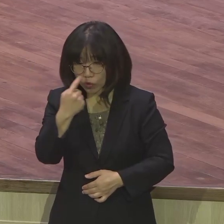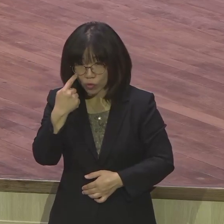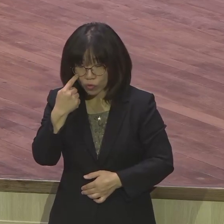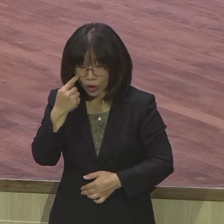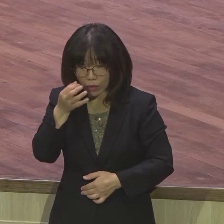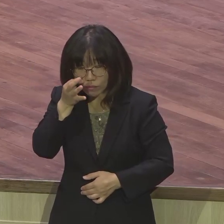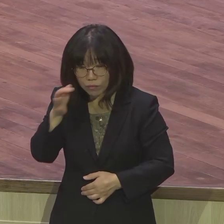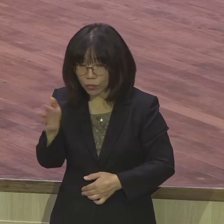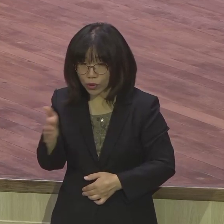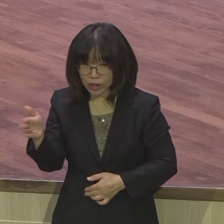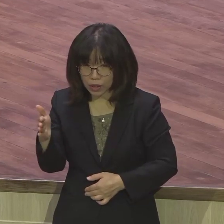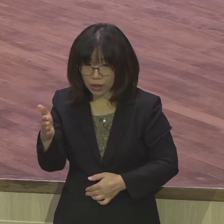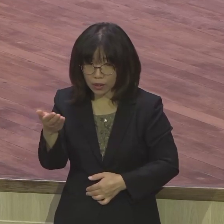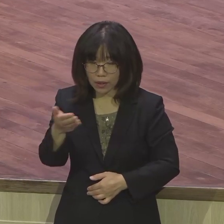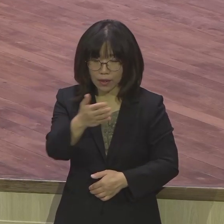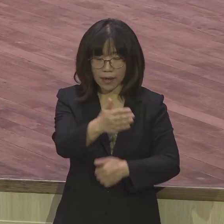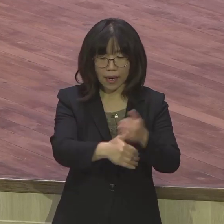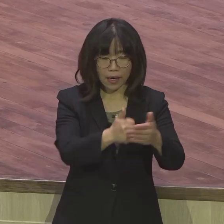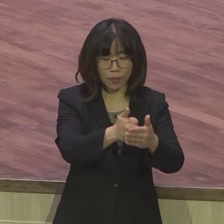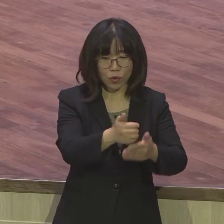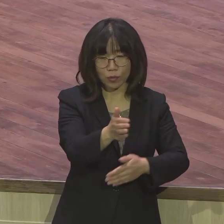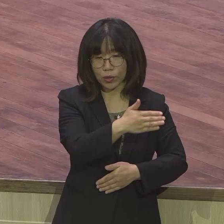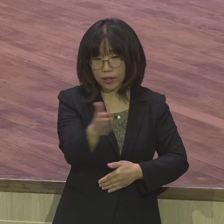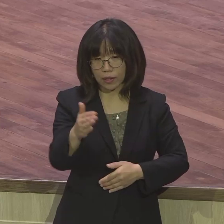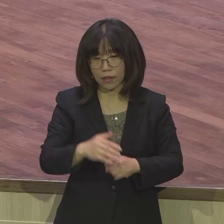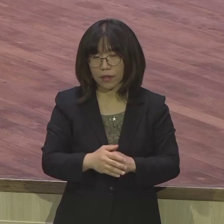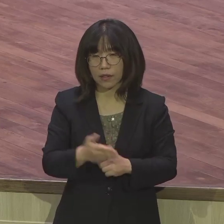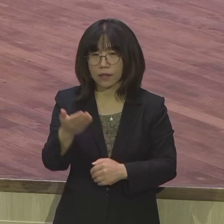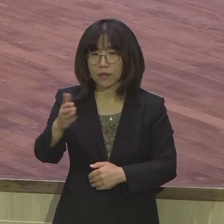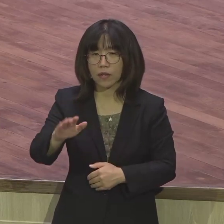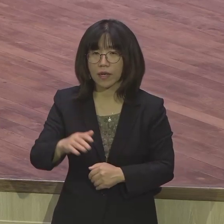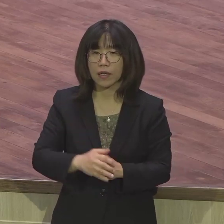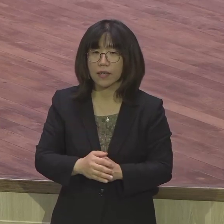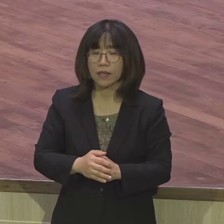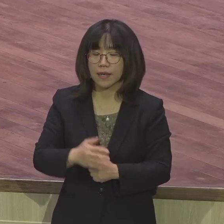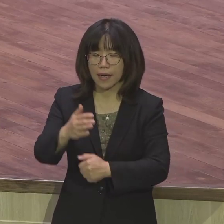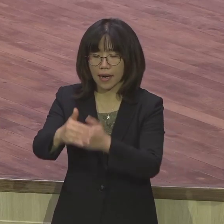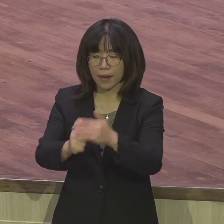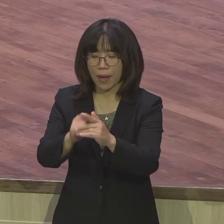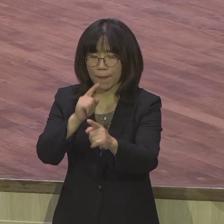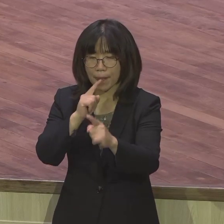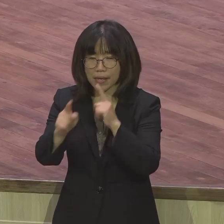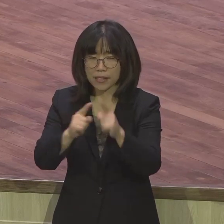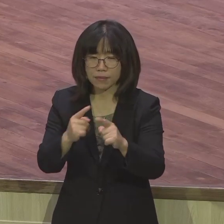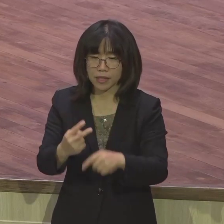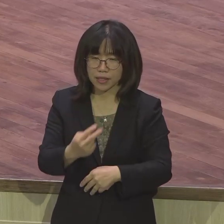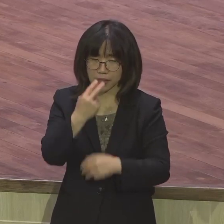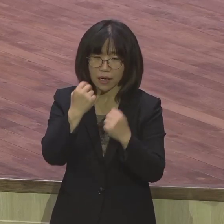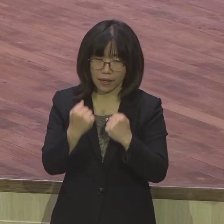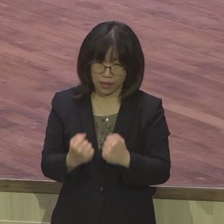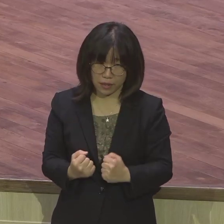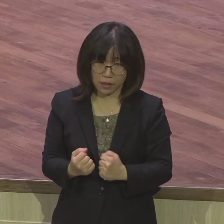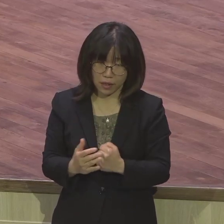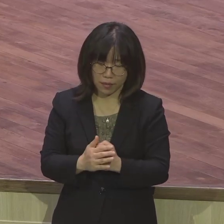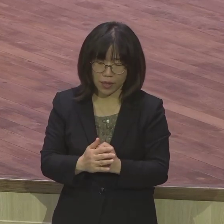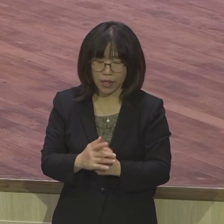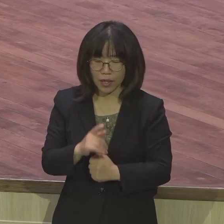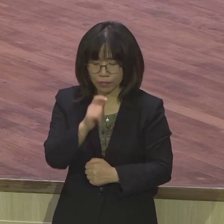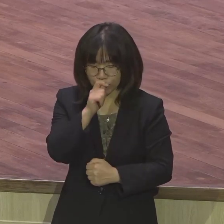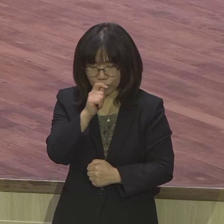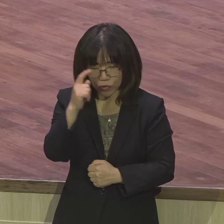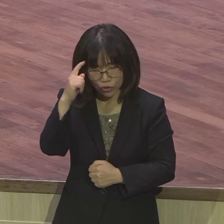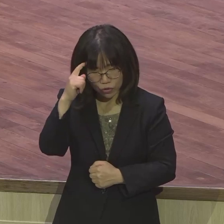보이잖아요. 성령은 있는데 영혼이 있는데 영혼도 안 보이잖아요. 마찬가지로 이 하나님의 말씀은 하나님이기 때문에 이것을 묵상할